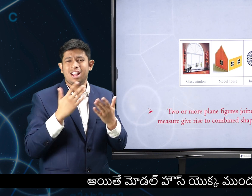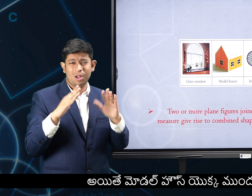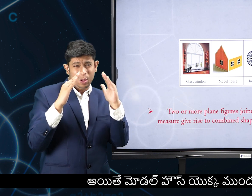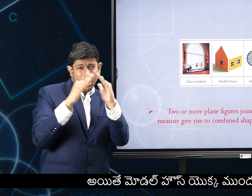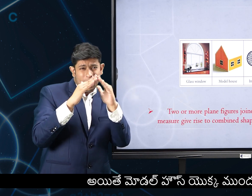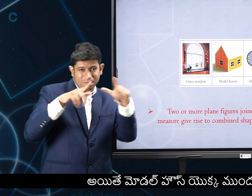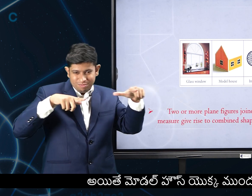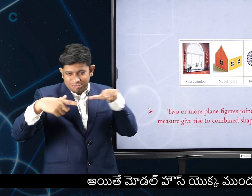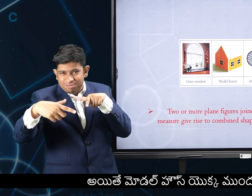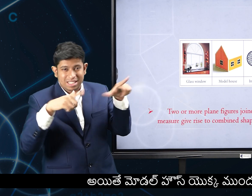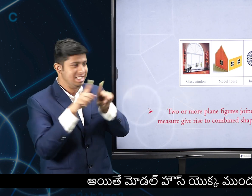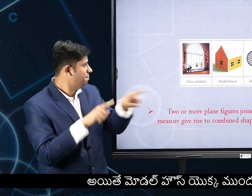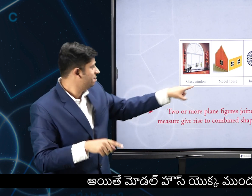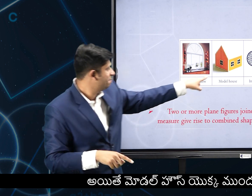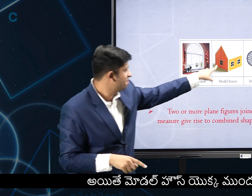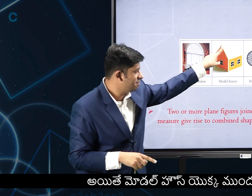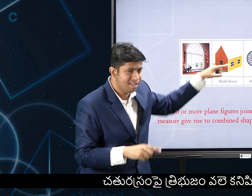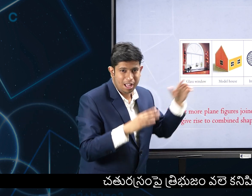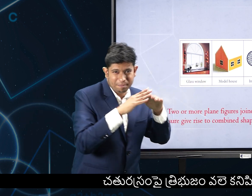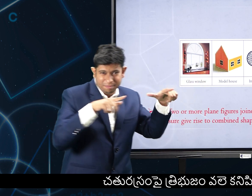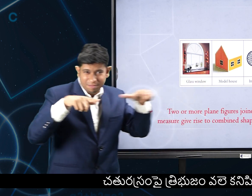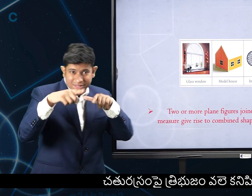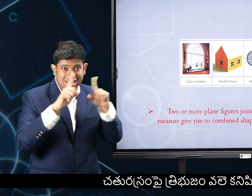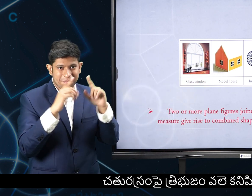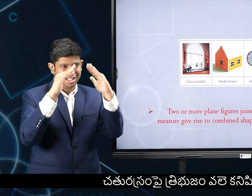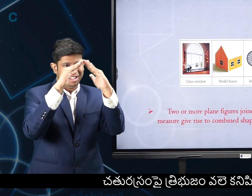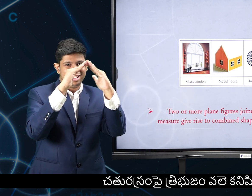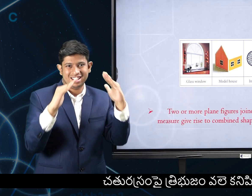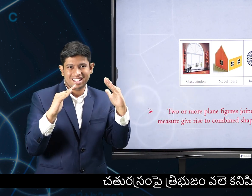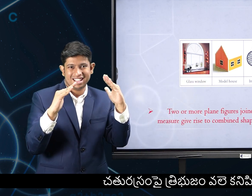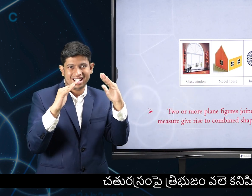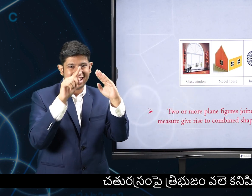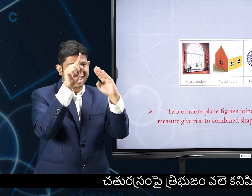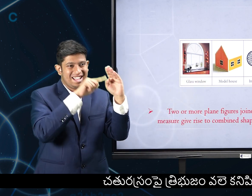మోడల్ హౌస్ యొక్క ముందు వైపు గోడ చతురస్రంపై త్రిభుజం వలె కనిపిస్తుంది.